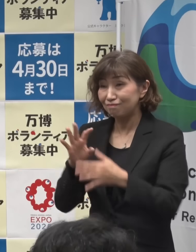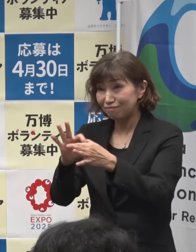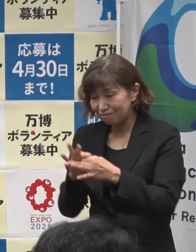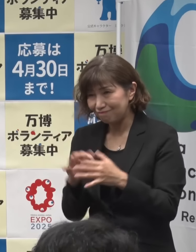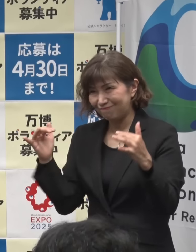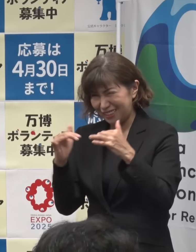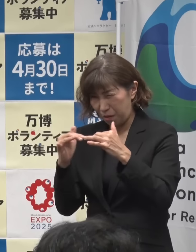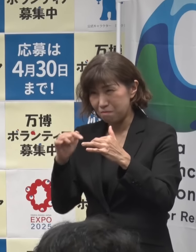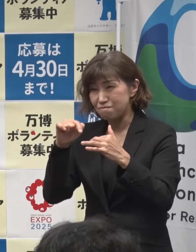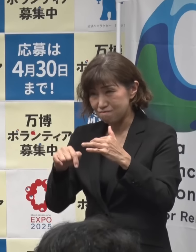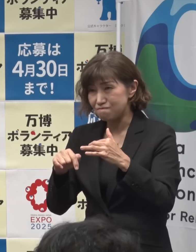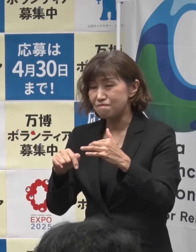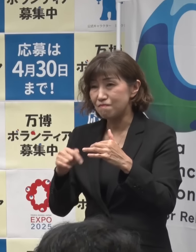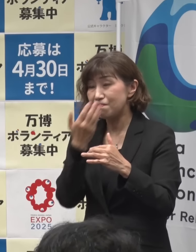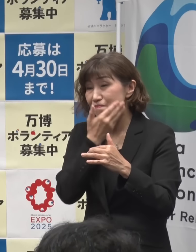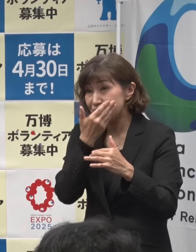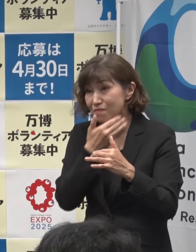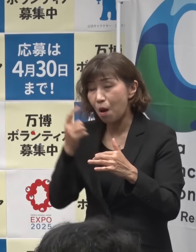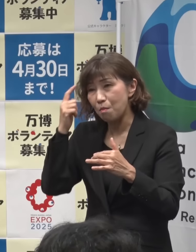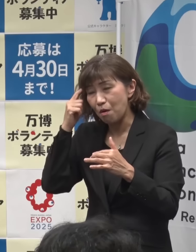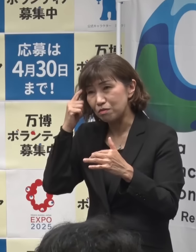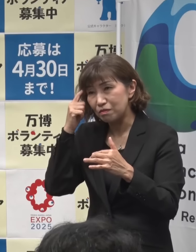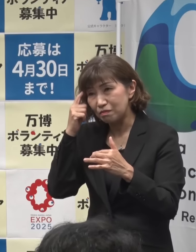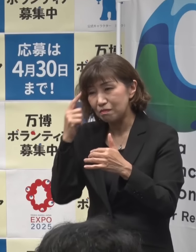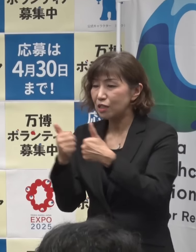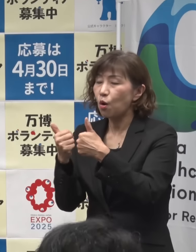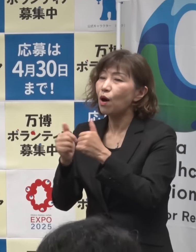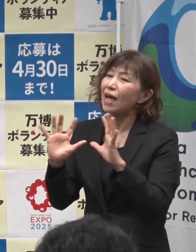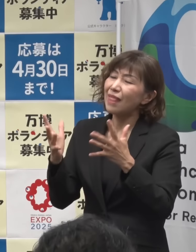だというふうに思っています。議論せずに何もせずに